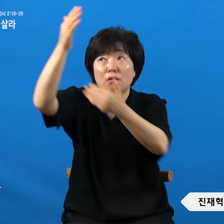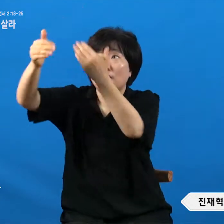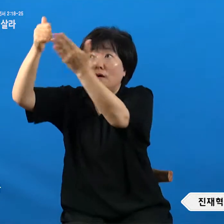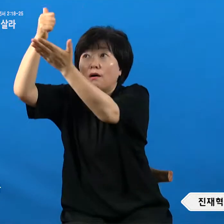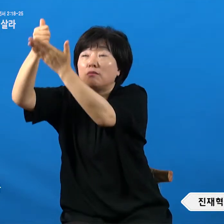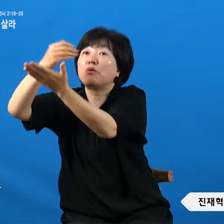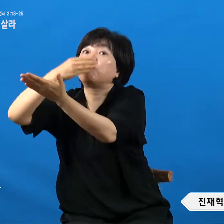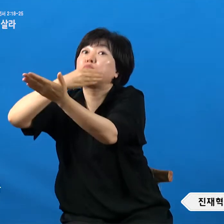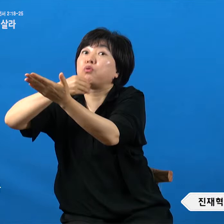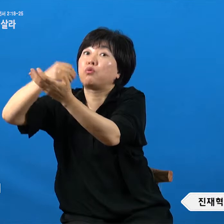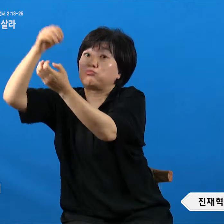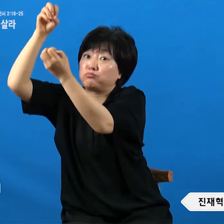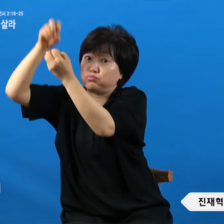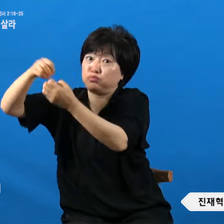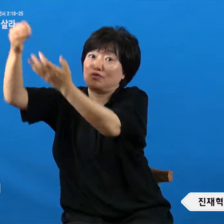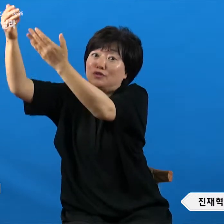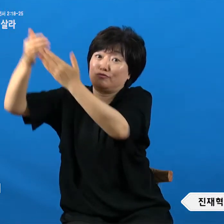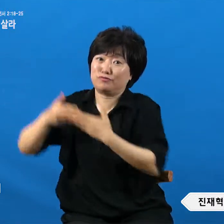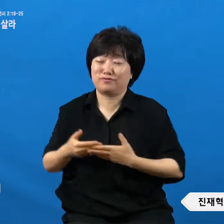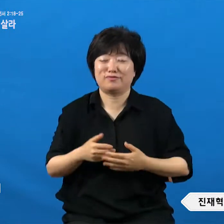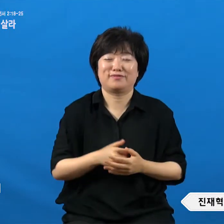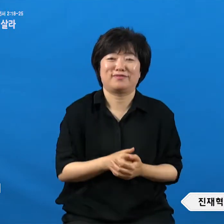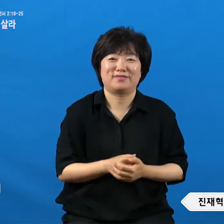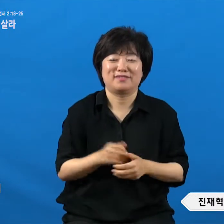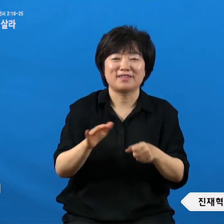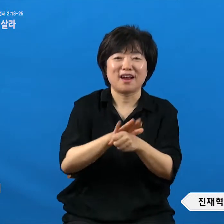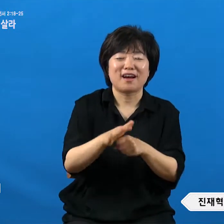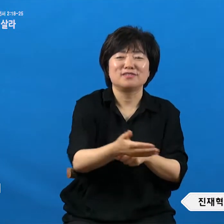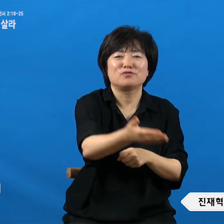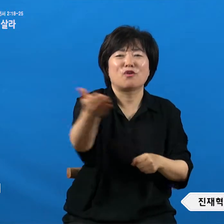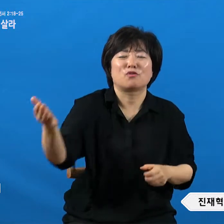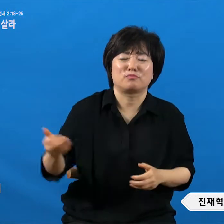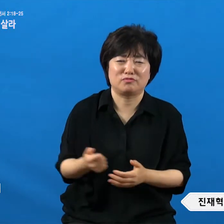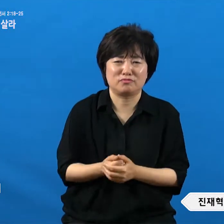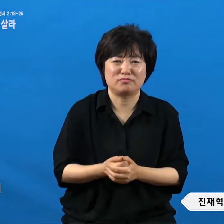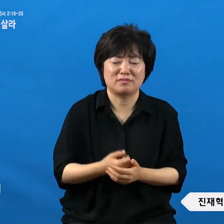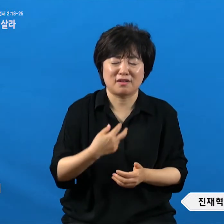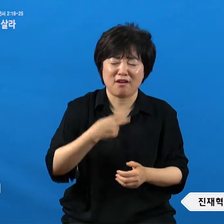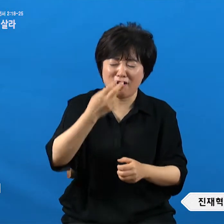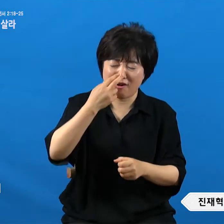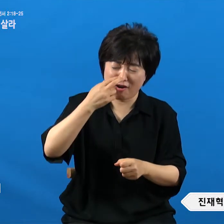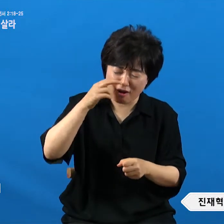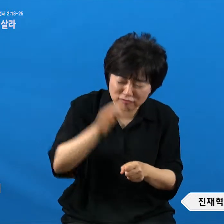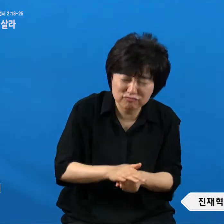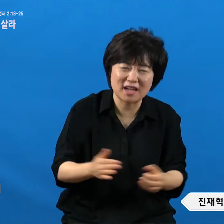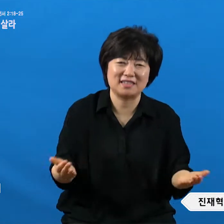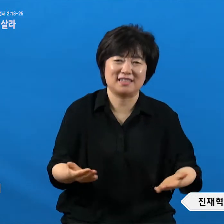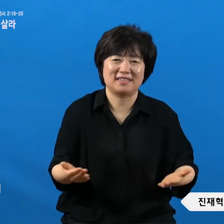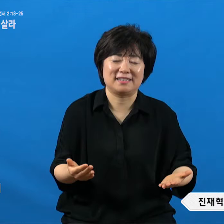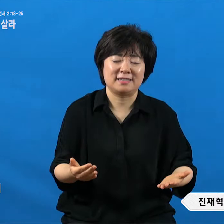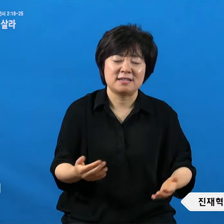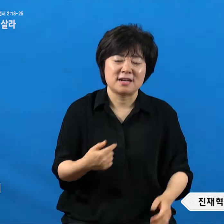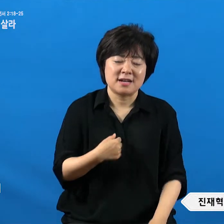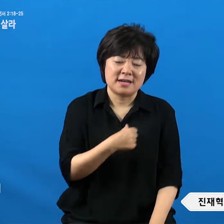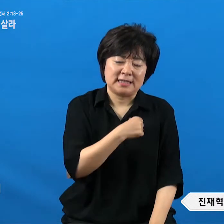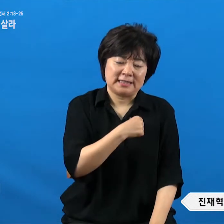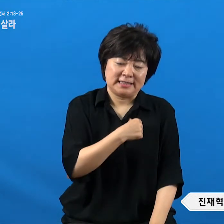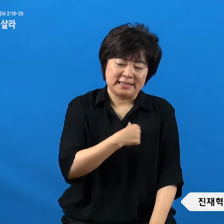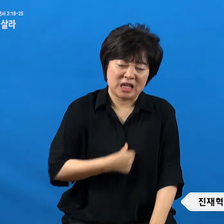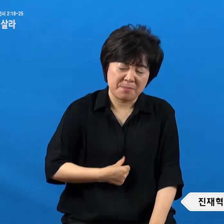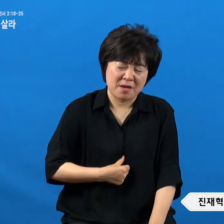하심이라. 사랑하는 여러분, 오늘 우리 삶 가운데 그런 부당한 처사, 우리로 하여금